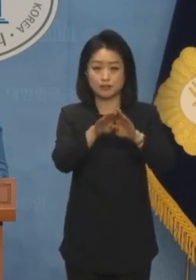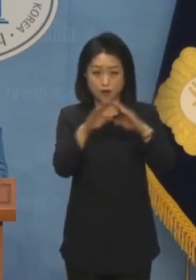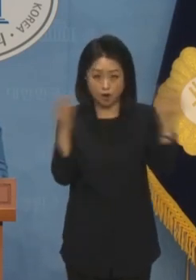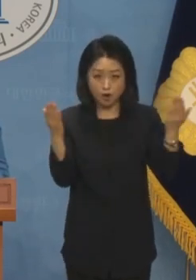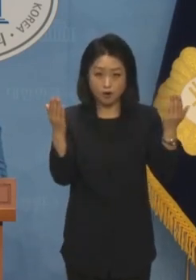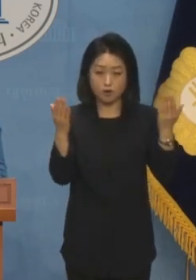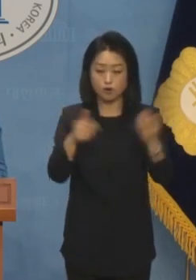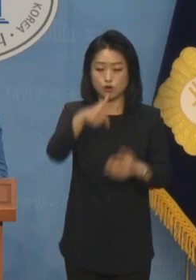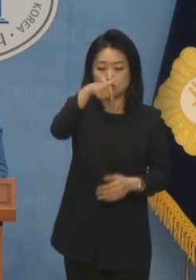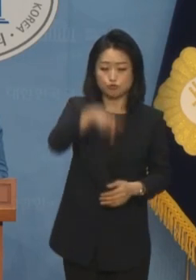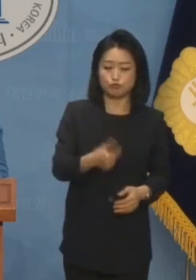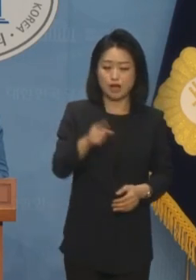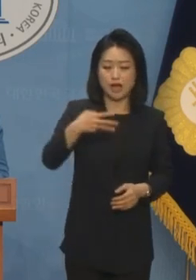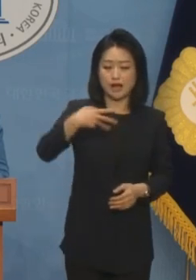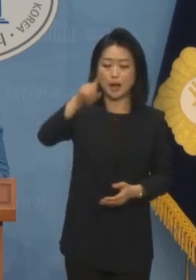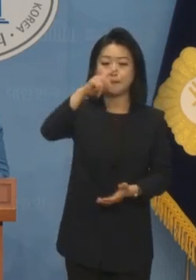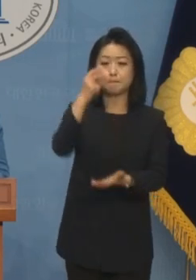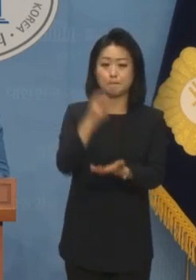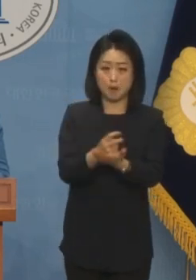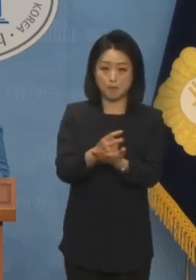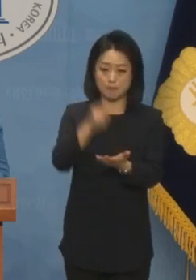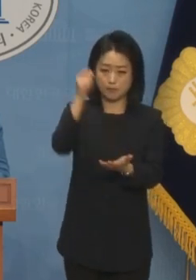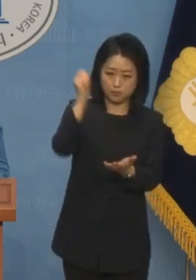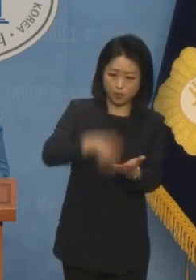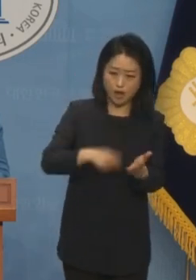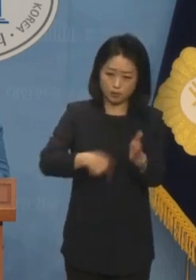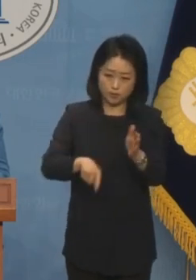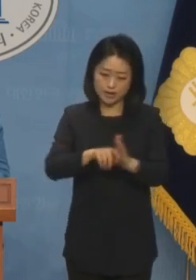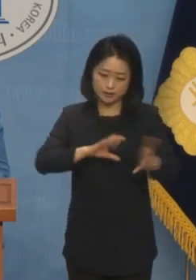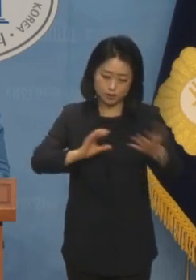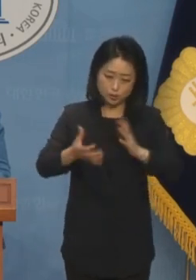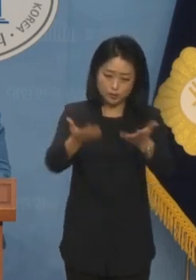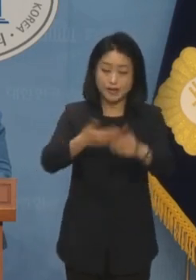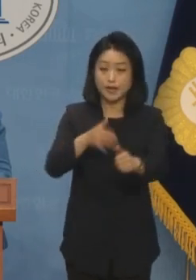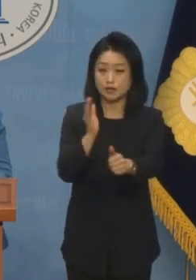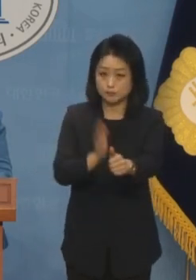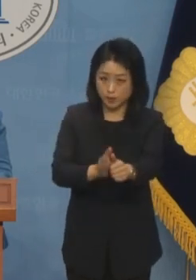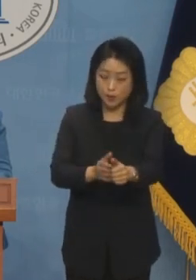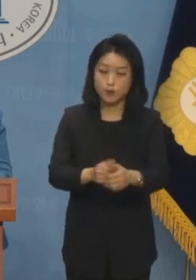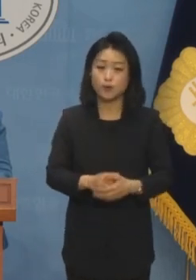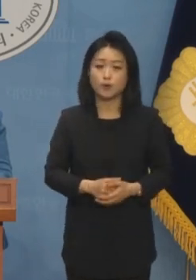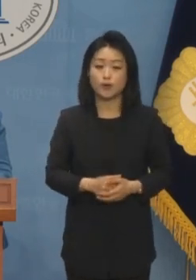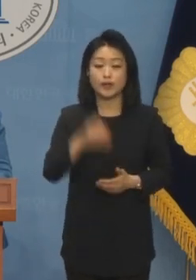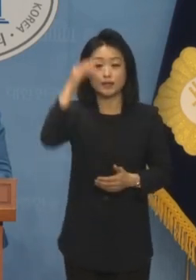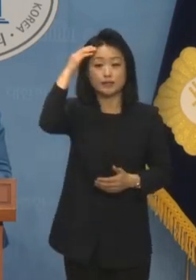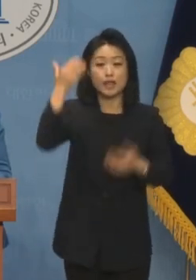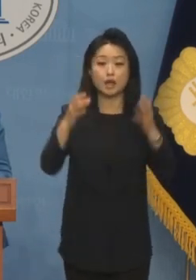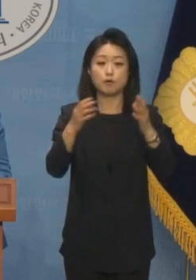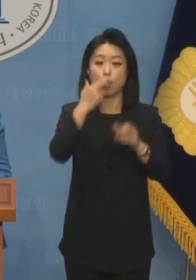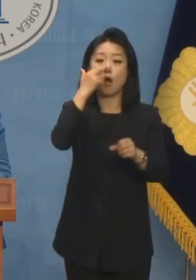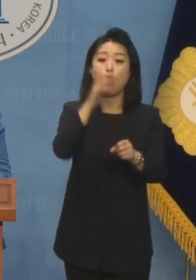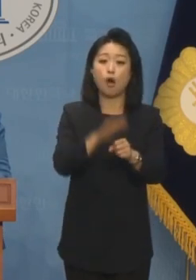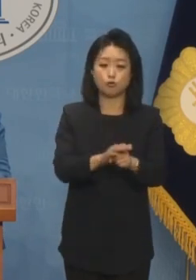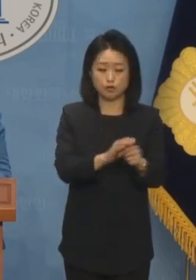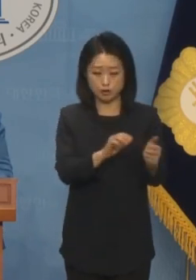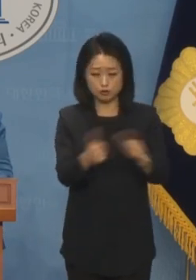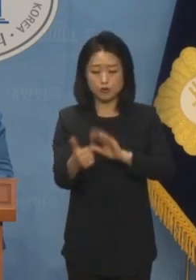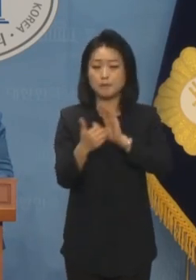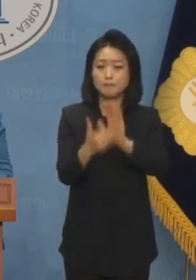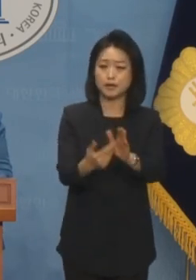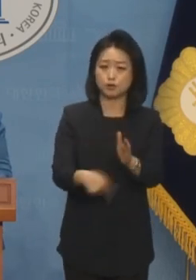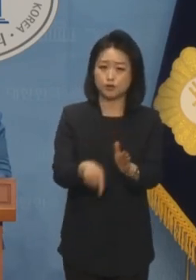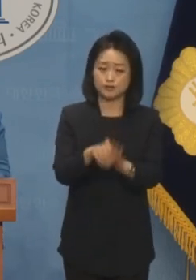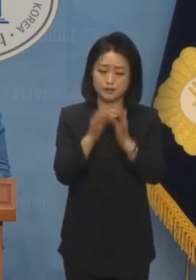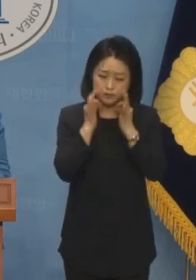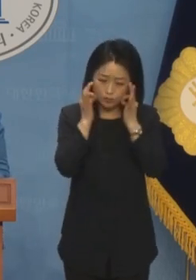헌법 불합치 난 이런 법안들을 다시 빨리 통과시켜서 대한민국에 억울한 사람이